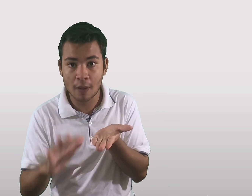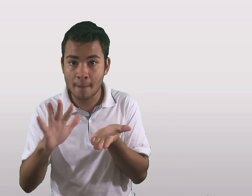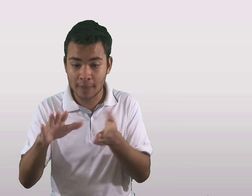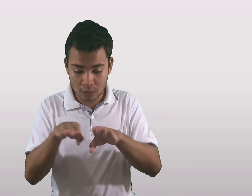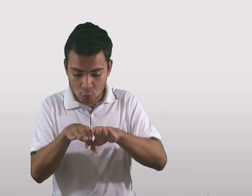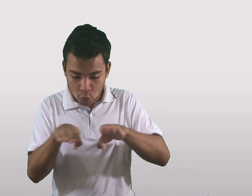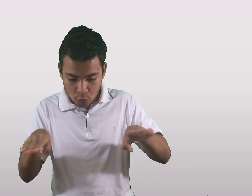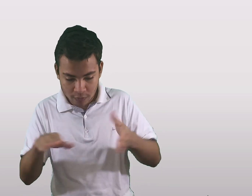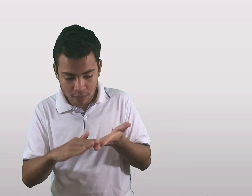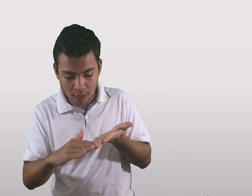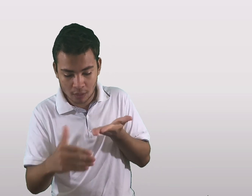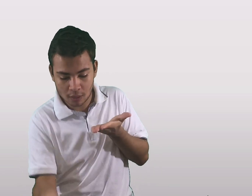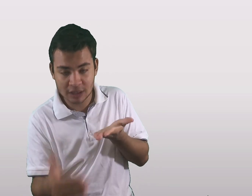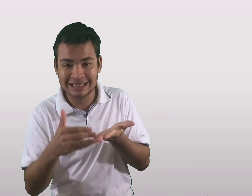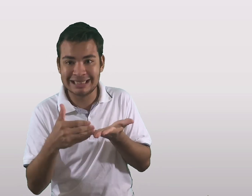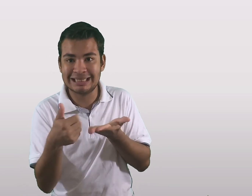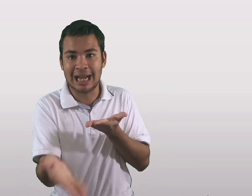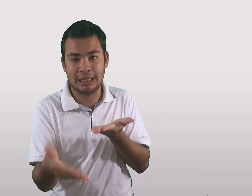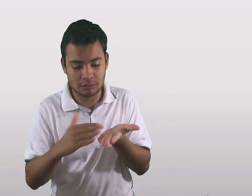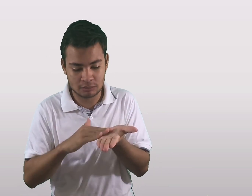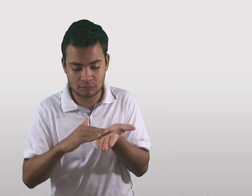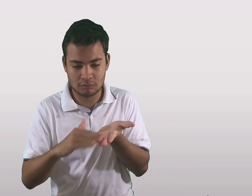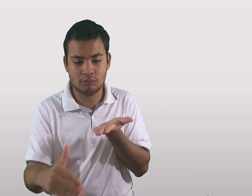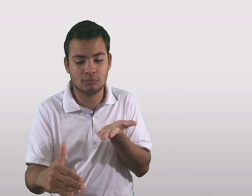por toda a superfície e aí ele sai.